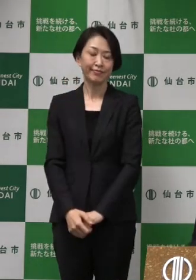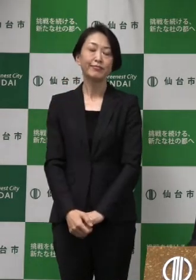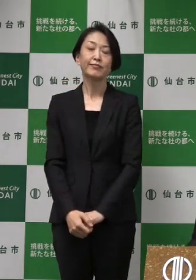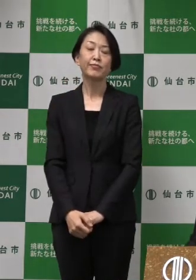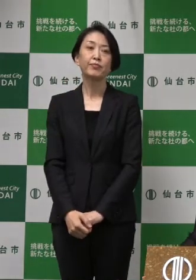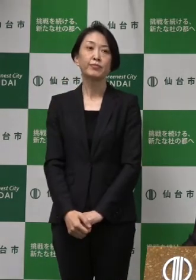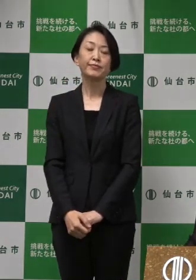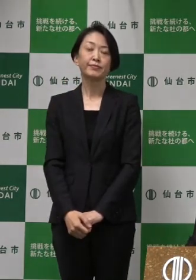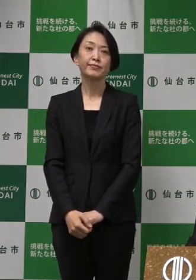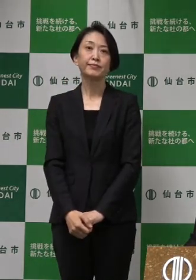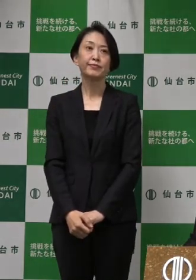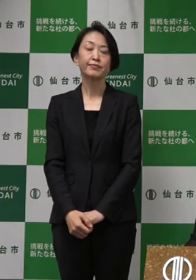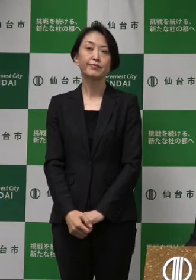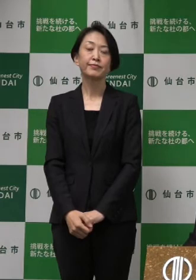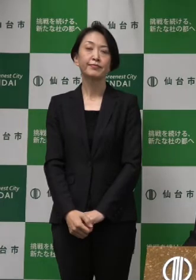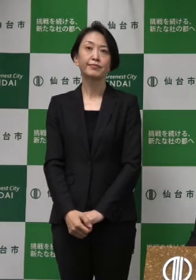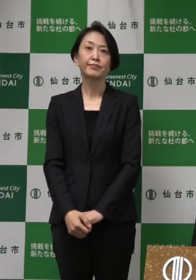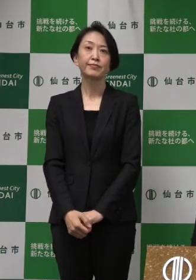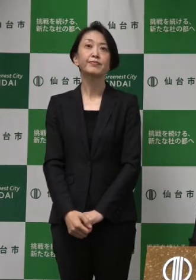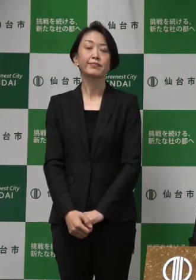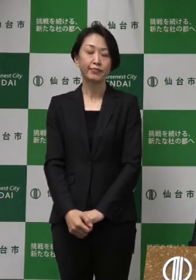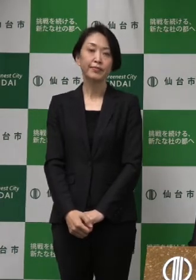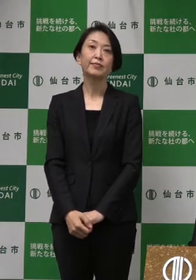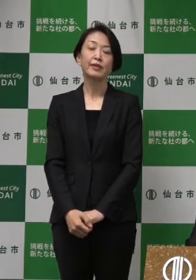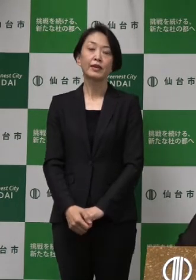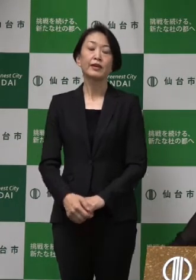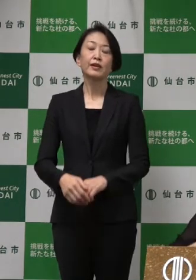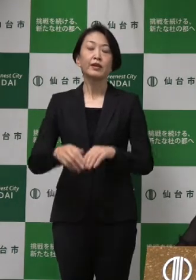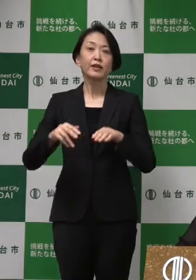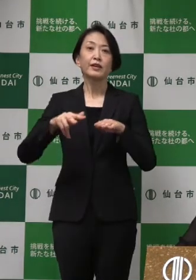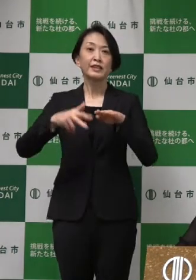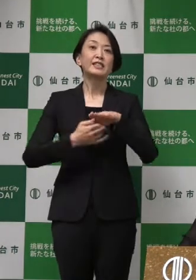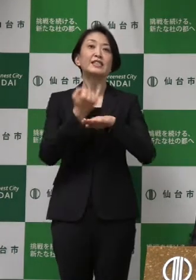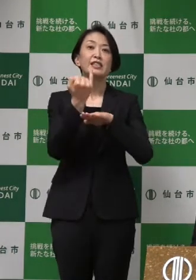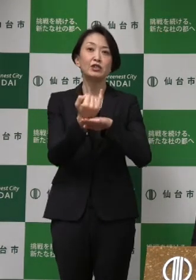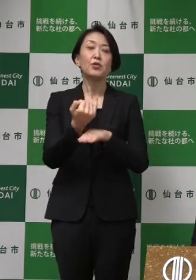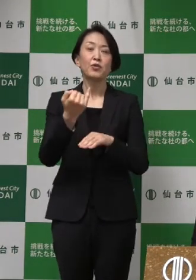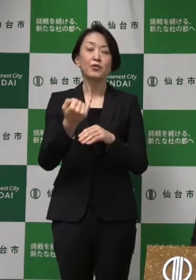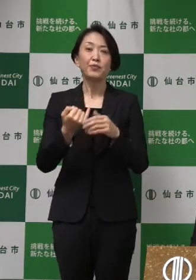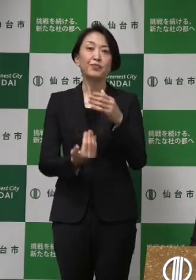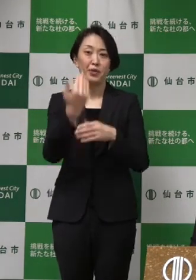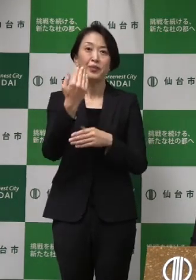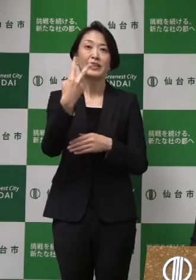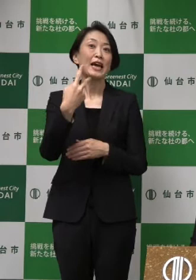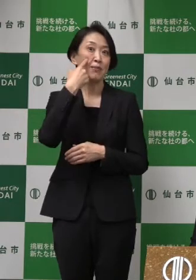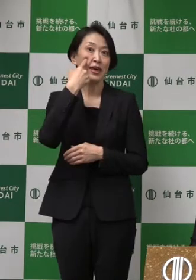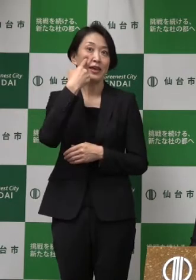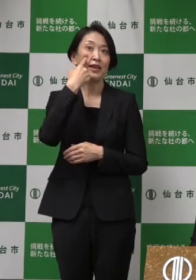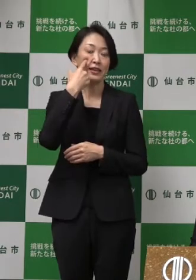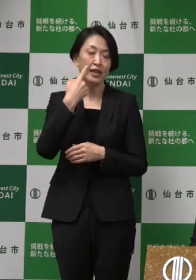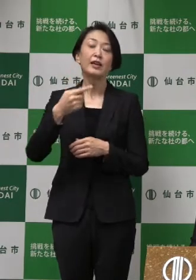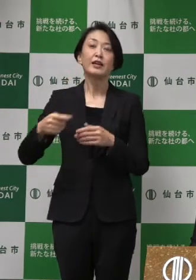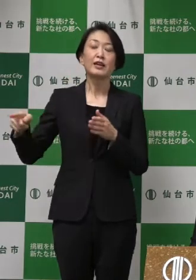今回市長2期目になられてから初めての補正予算を提出になりましたけれども、